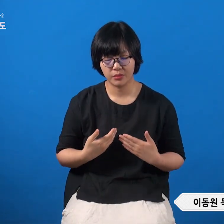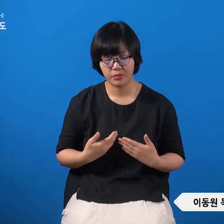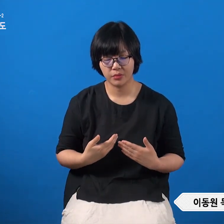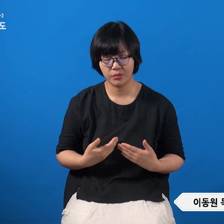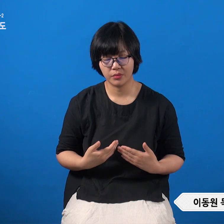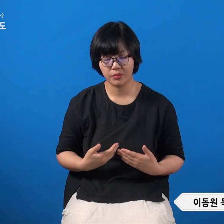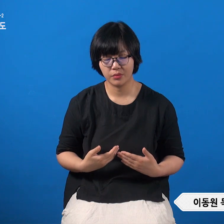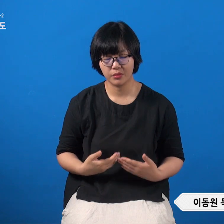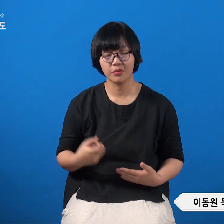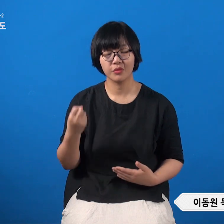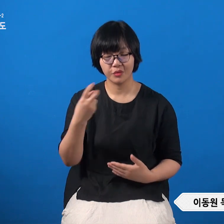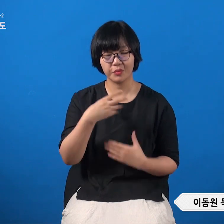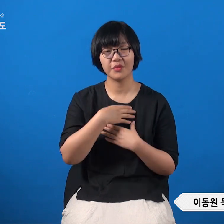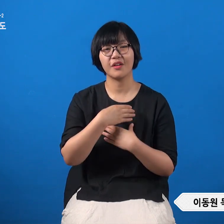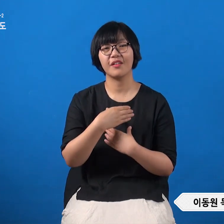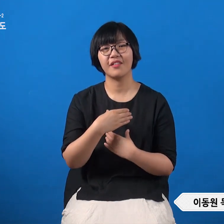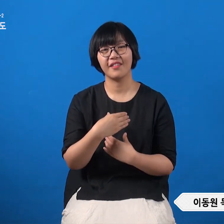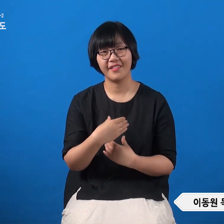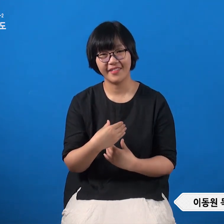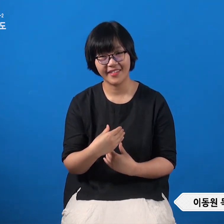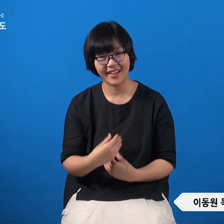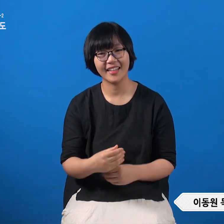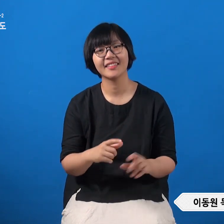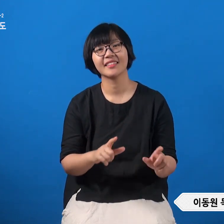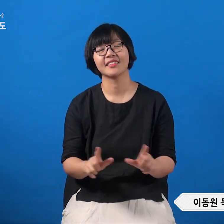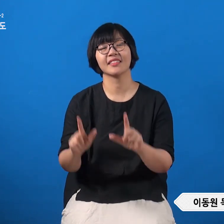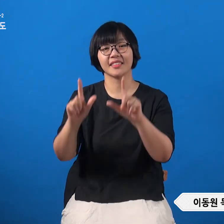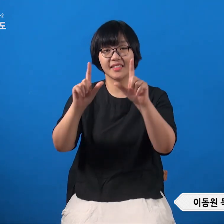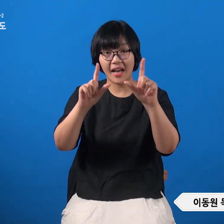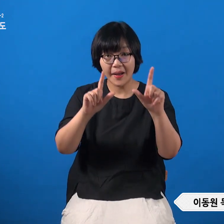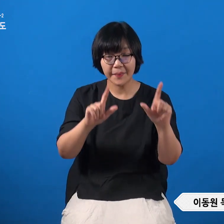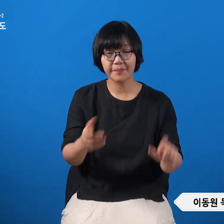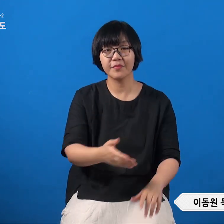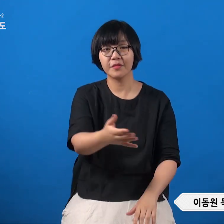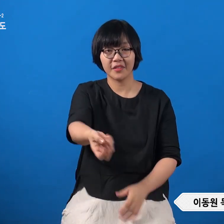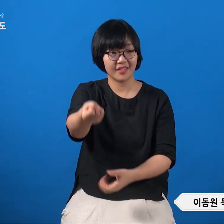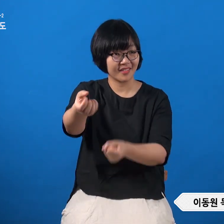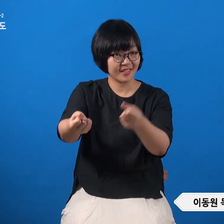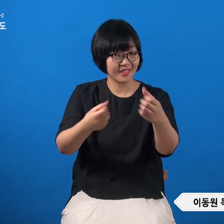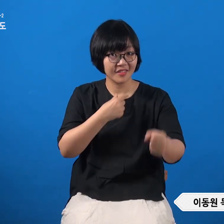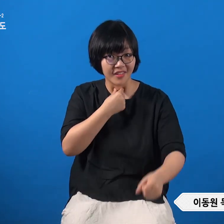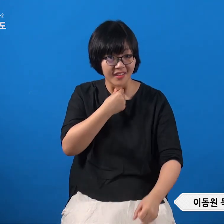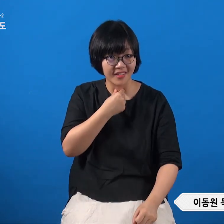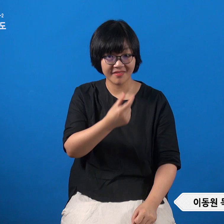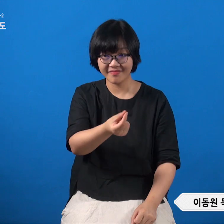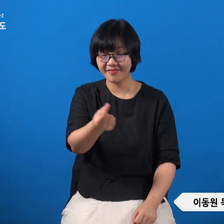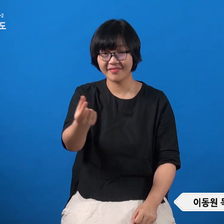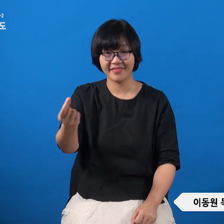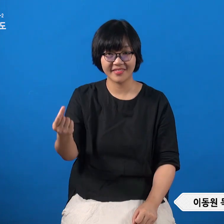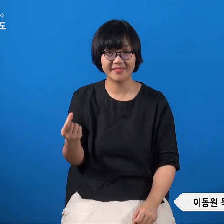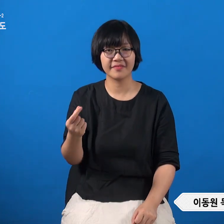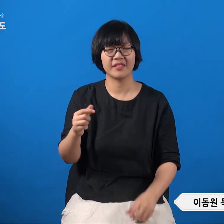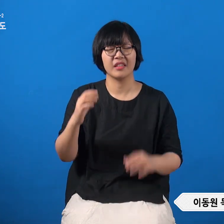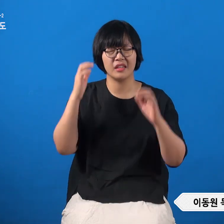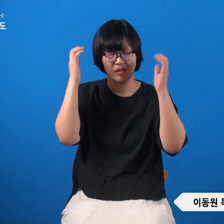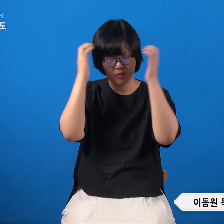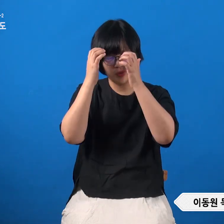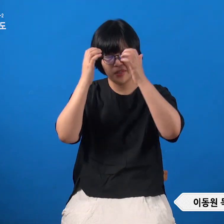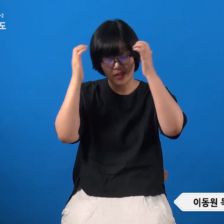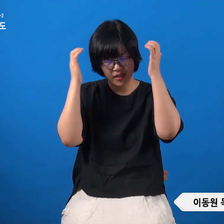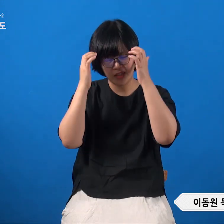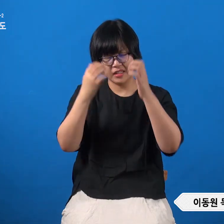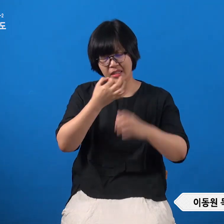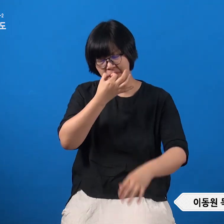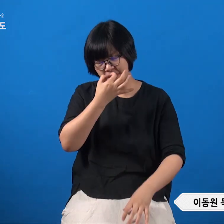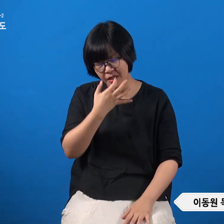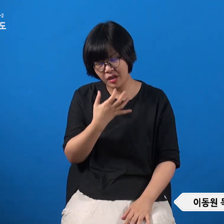조용하고 평화로운 삶. 그런 삶을 여러분 살기를 소망하지 않으십니까 우리가? 고달픈 인생을 살아온 이